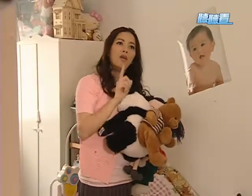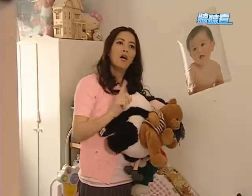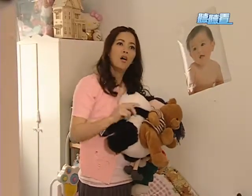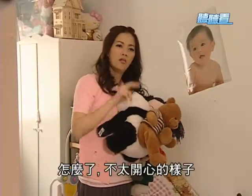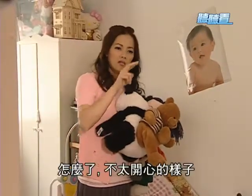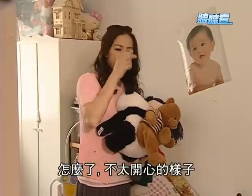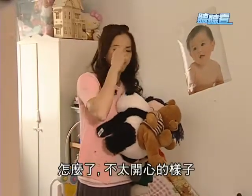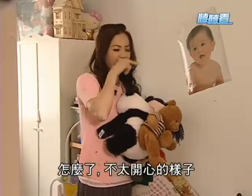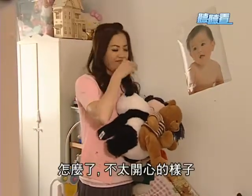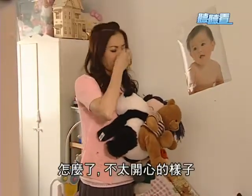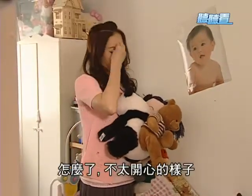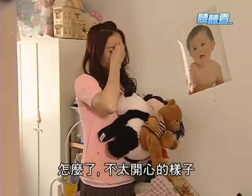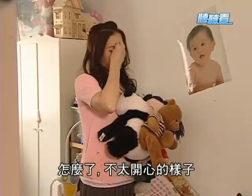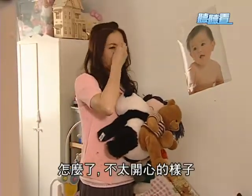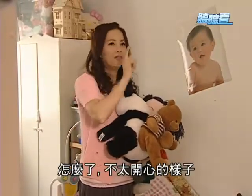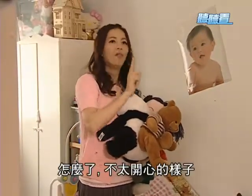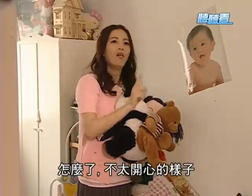怎么了？不太开心的样子。